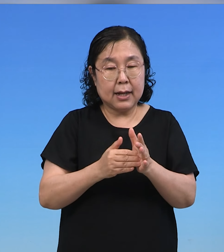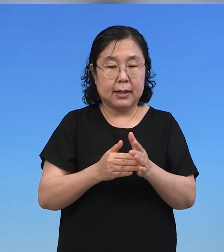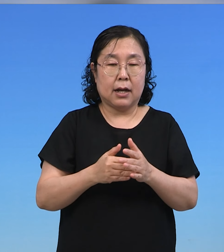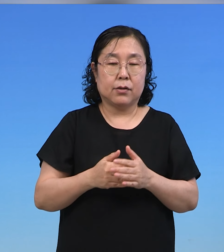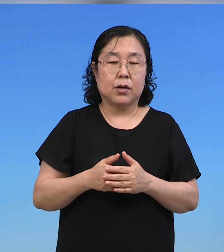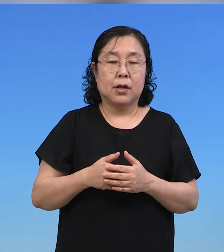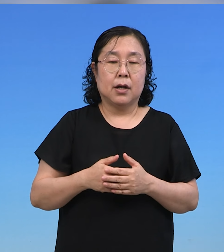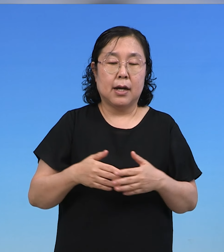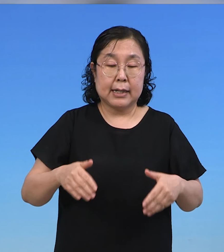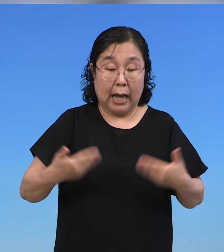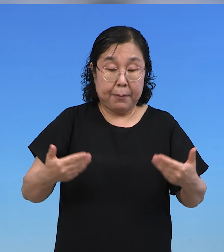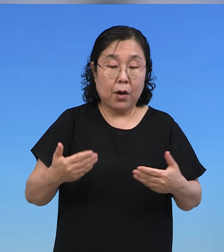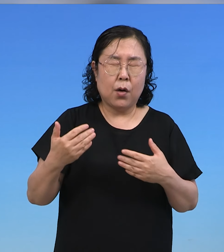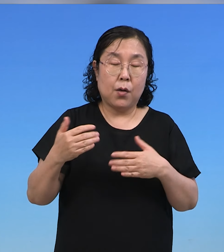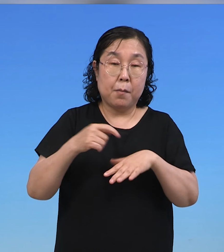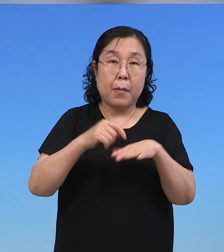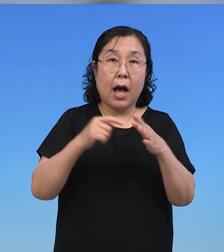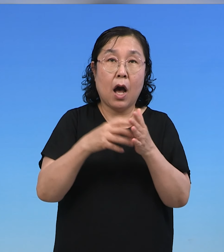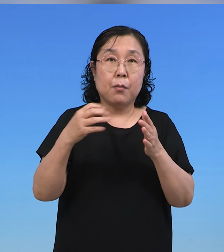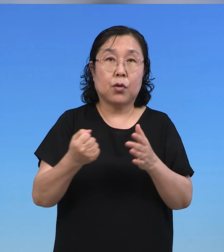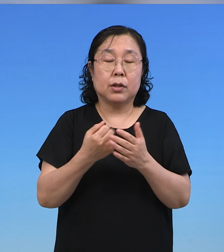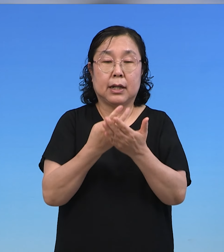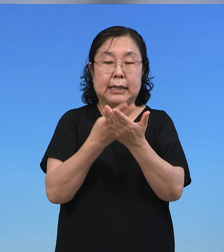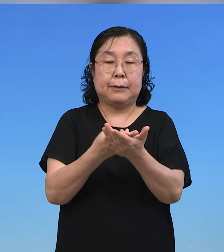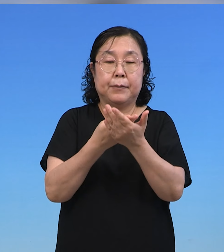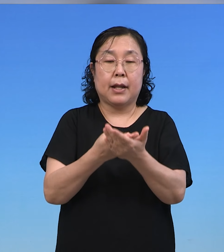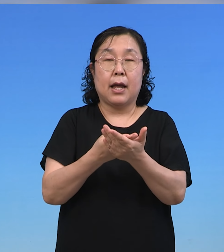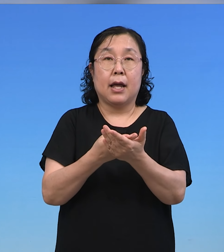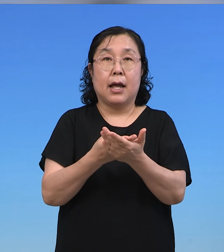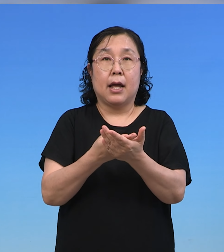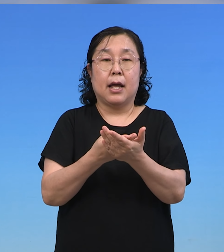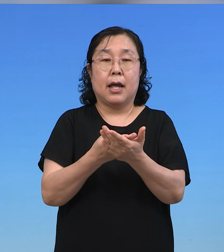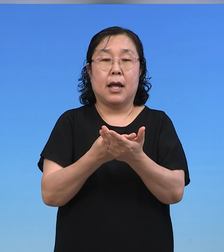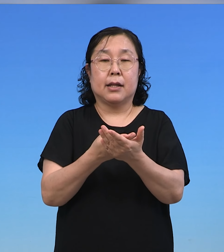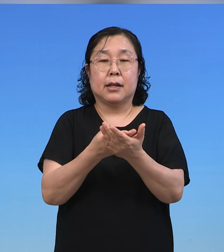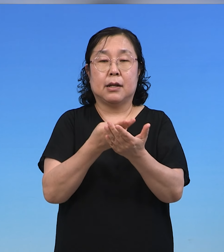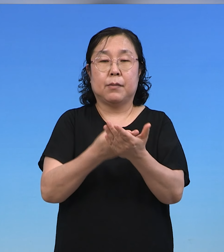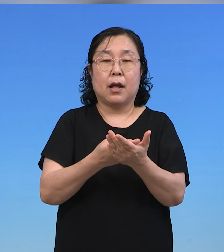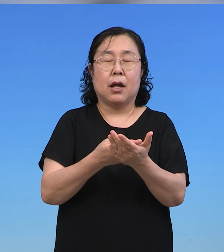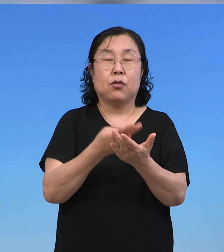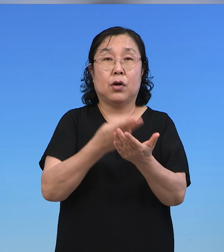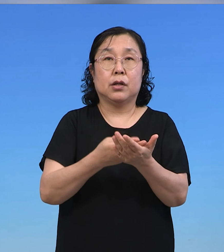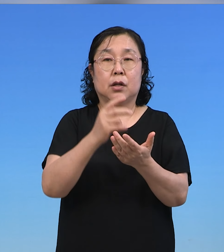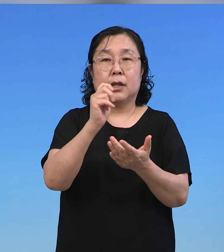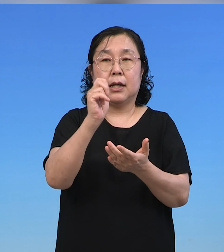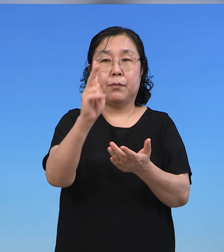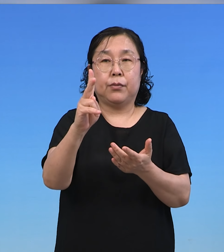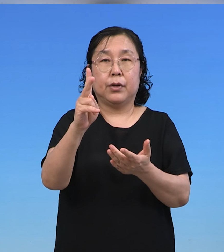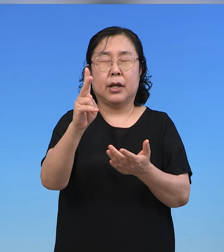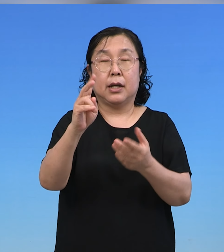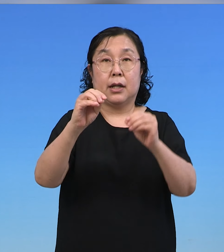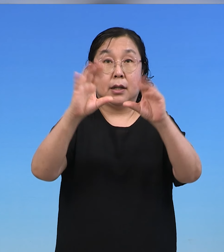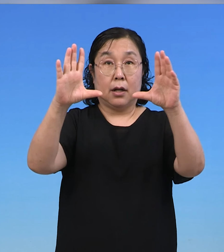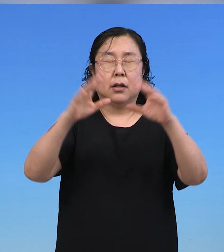홀가분한 마음으로 잠옷을 갈아입고 이제 침대에 누워가지고 TV를 켰어요. 그랬더니